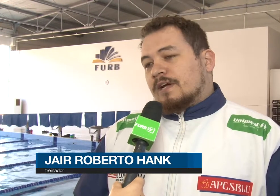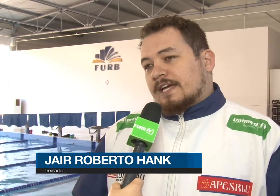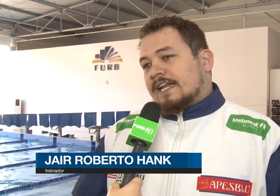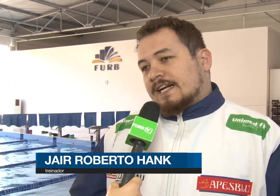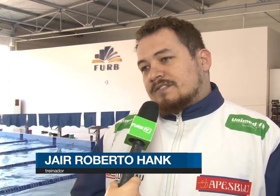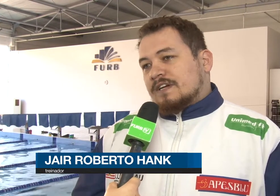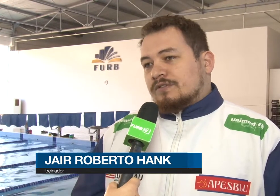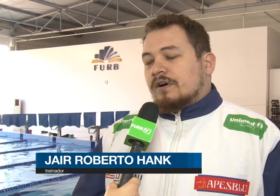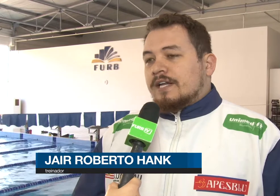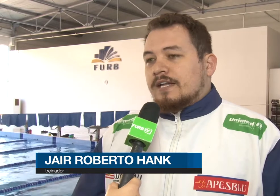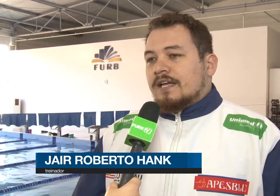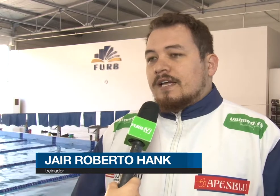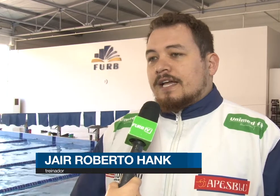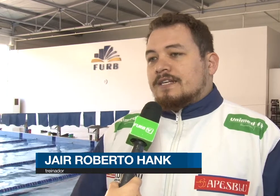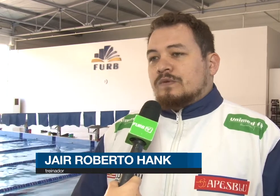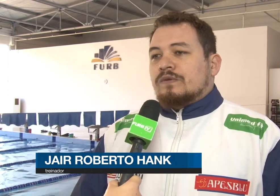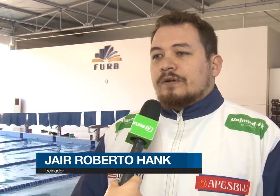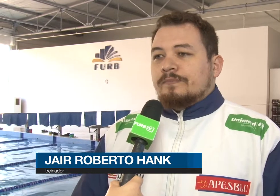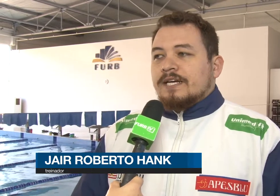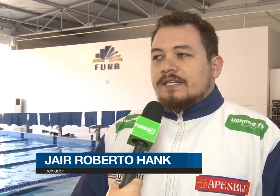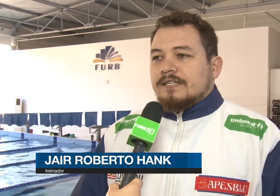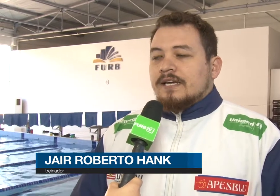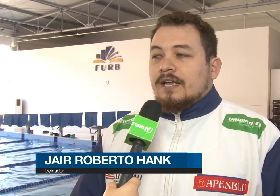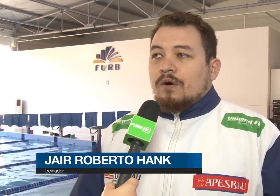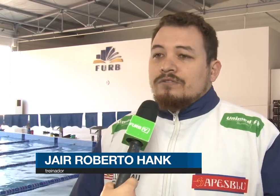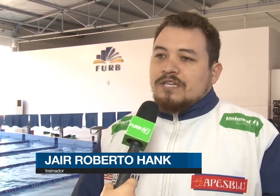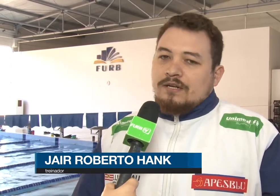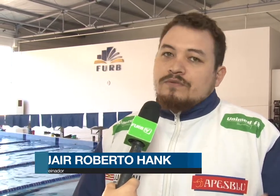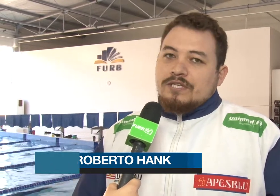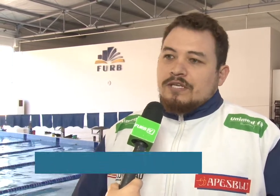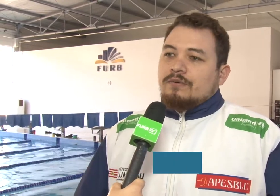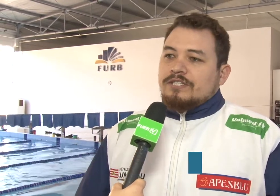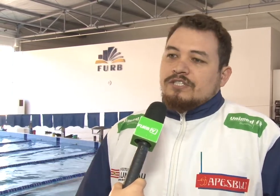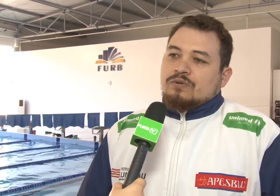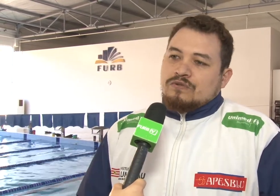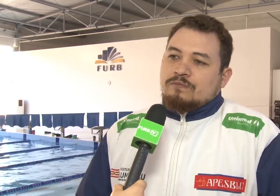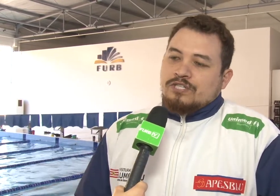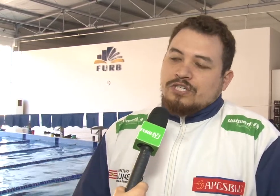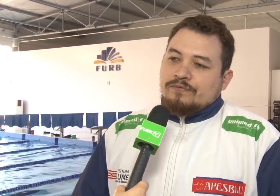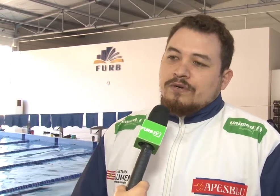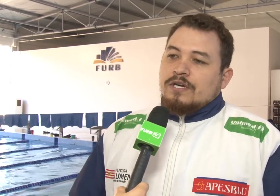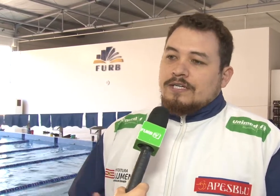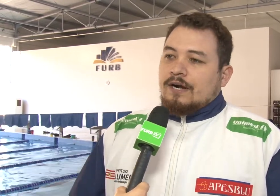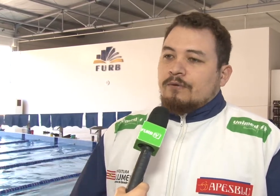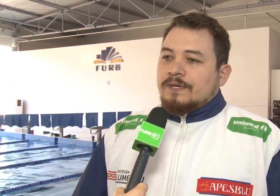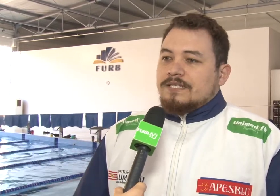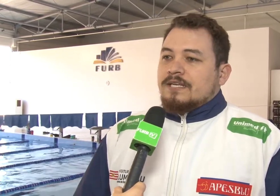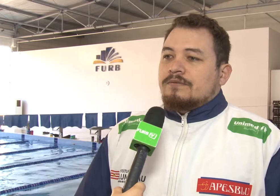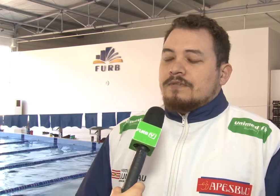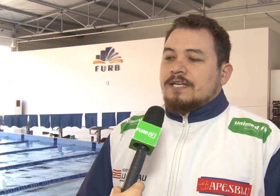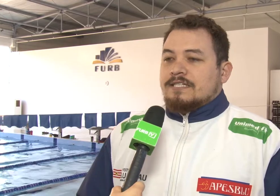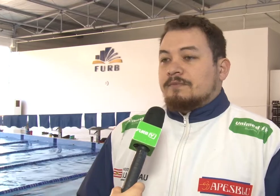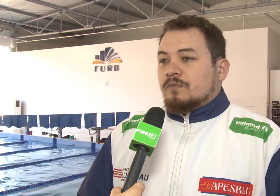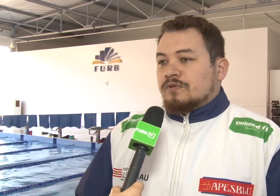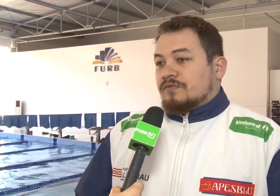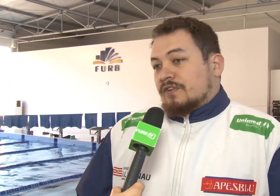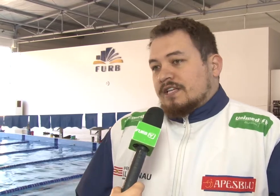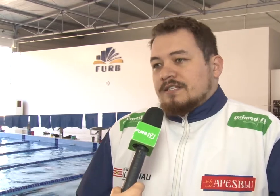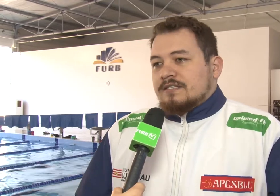que era classificatória, que era a Surdo Olimpíadas, onde ele conseguiu atingir todos os objetivos na competição. Saímos muito felizes,